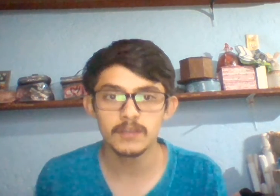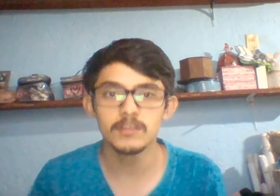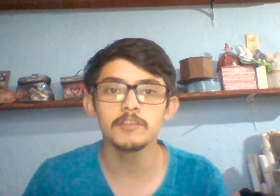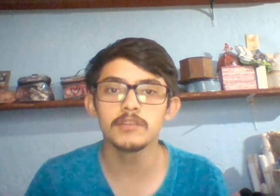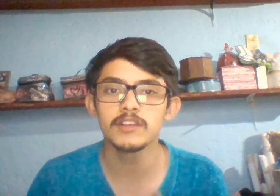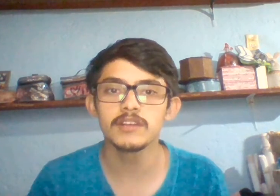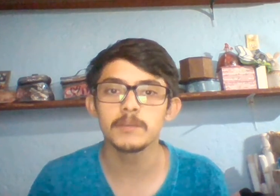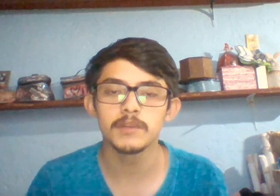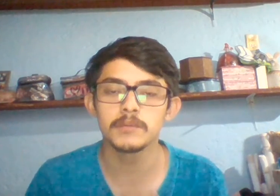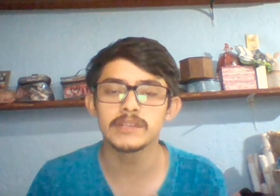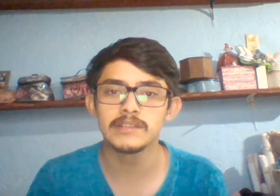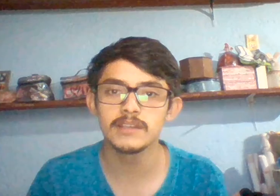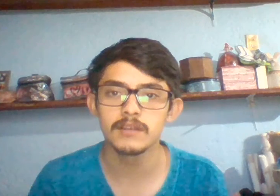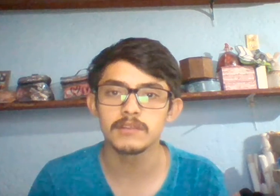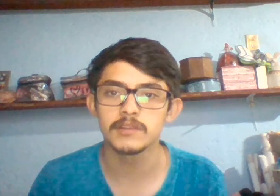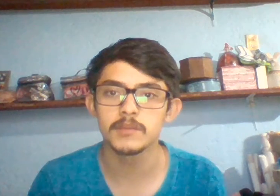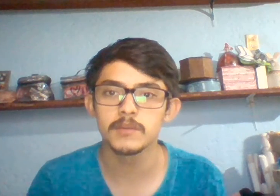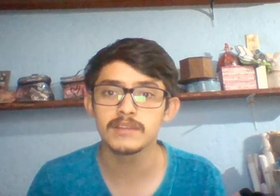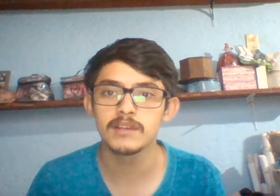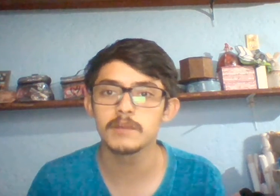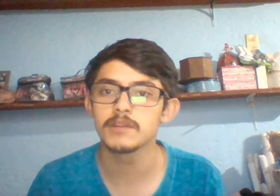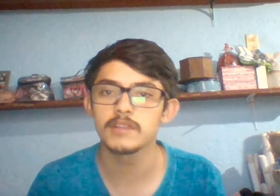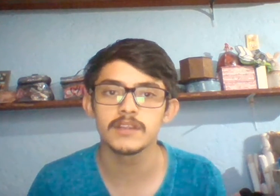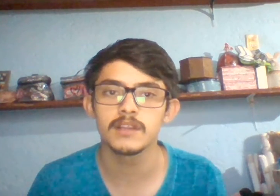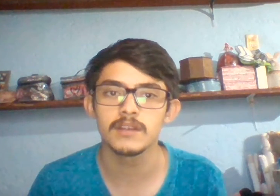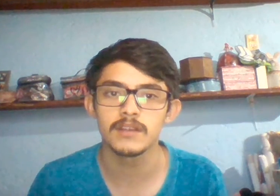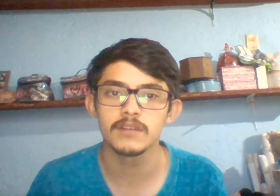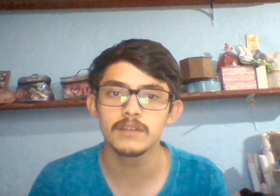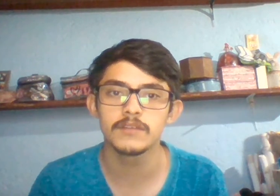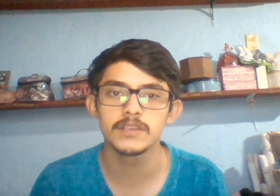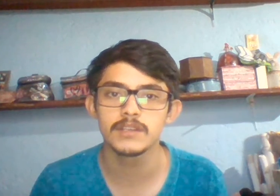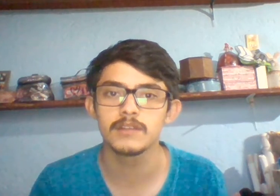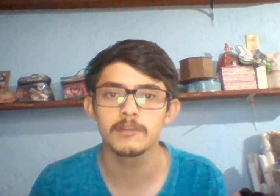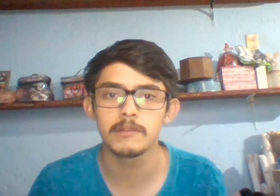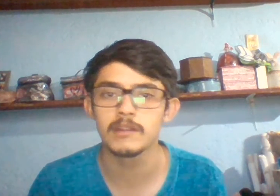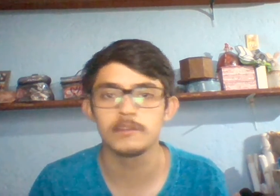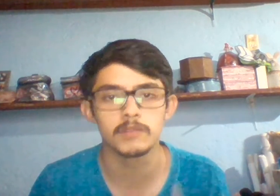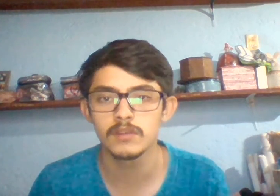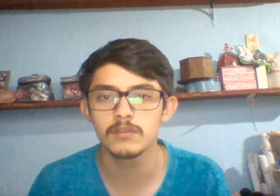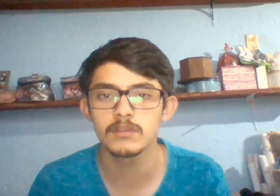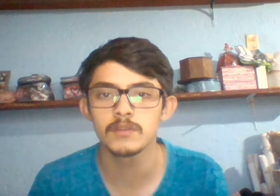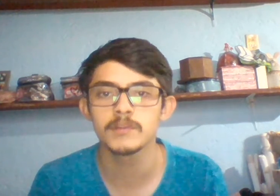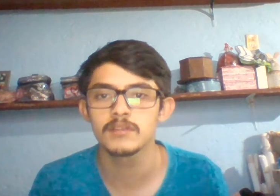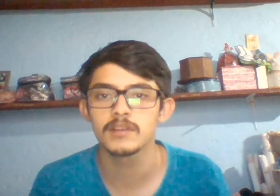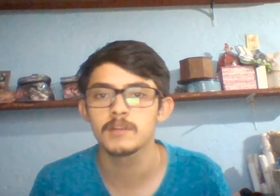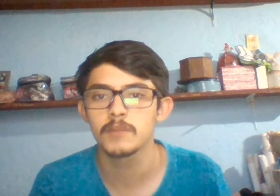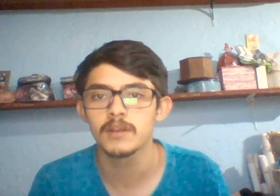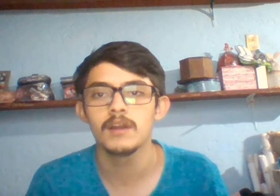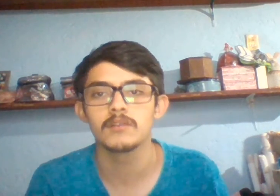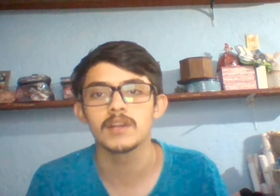Entonces es por ello que por una potencia dada, cuanto más baja sea la velocidad final del giro de la flecha del motor reductor, más alto será el par, aunque la